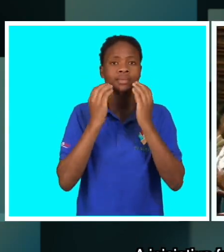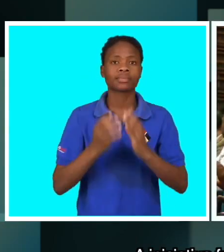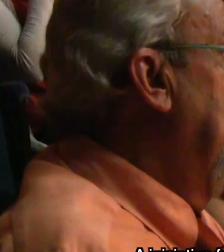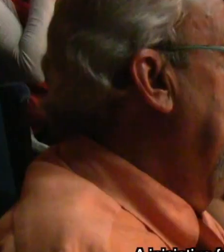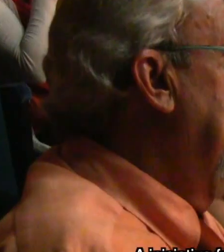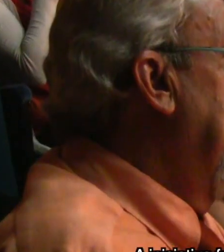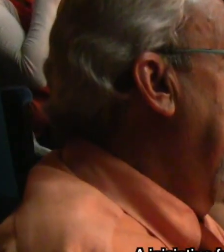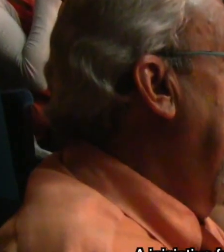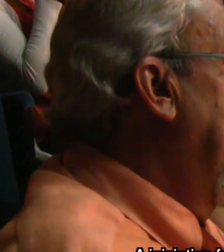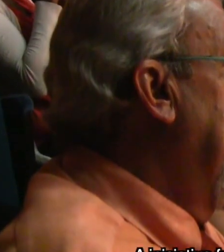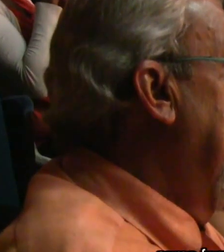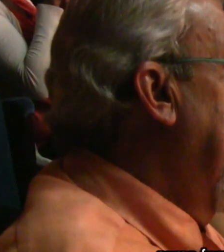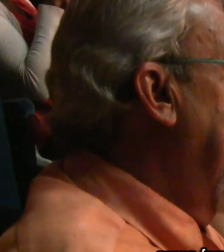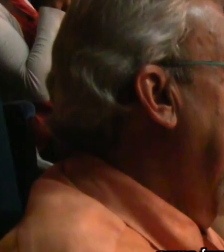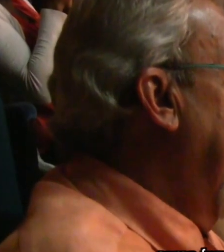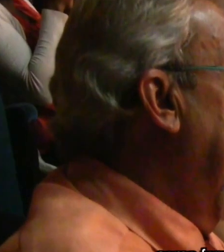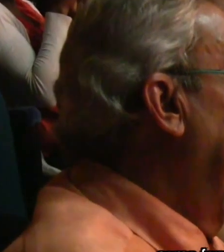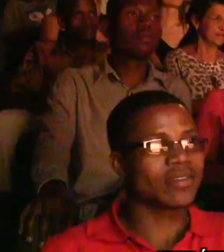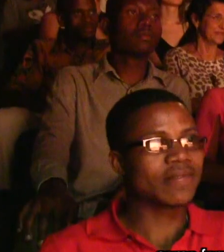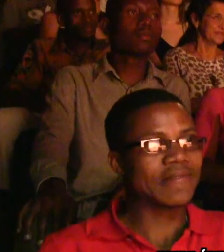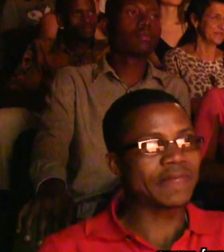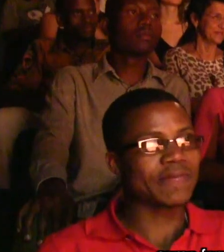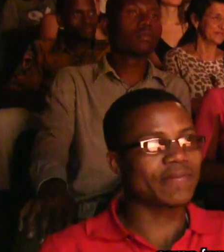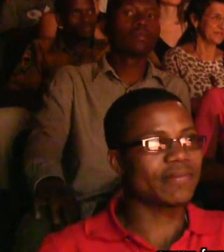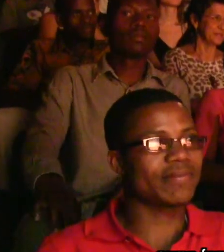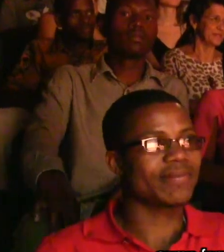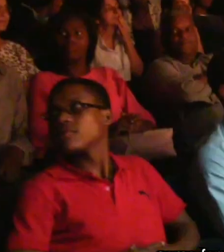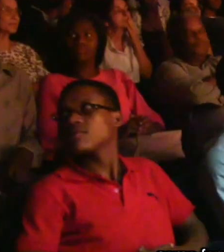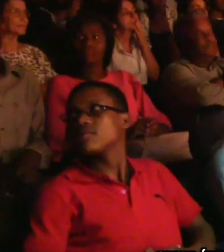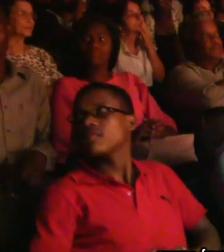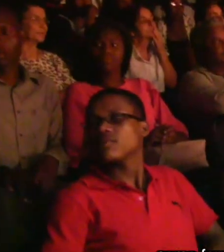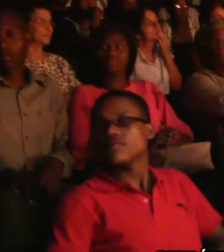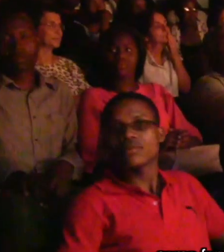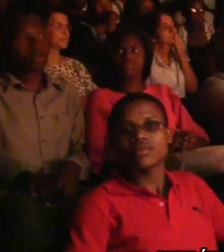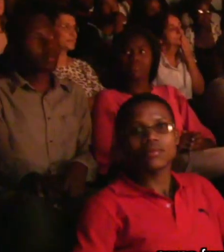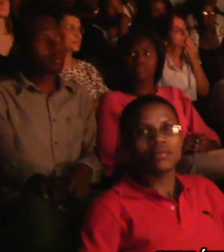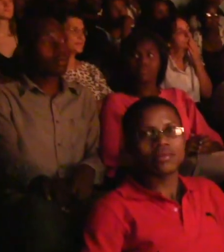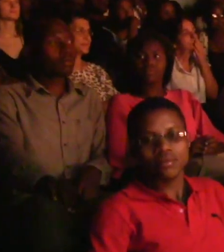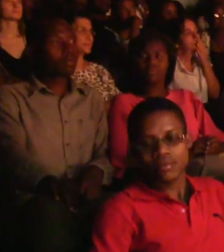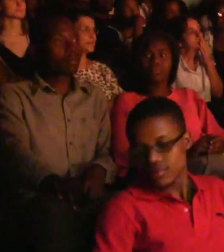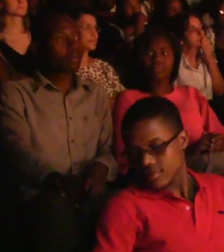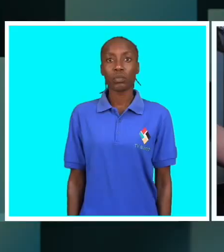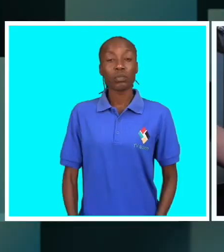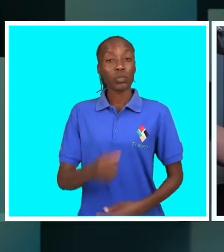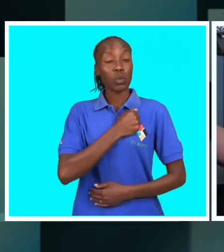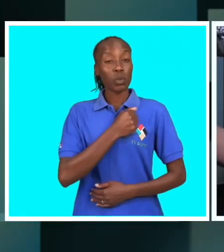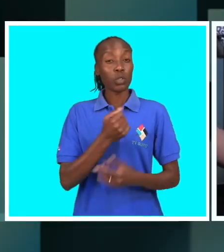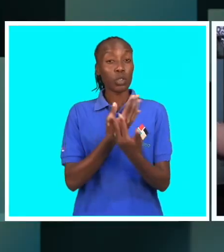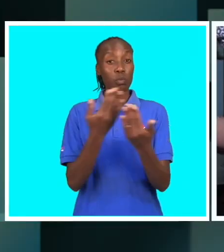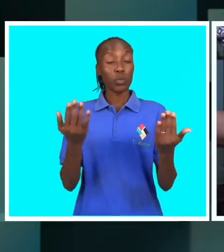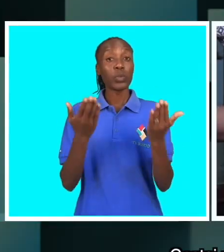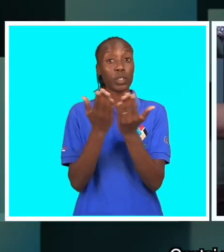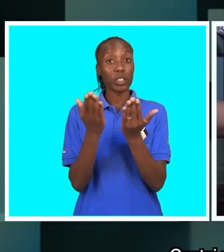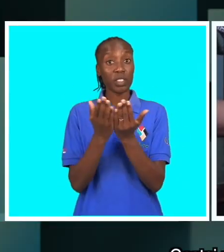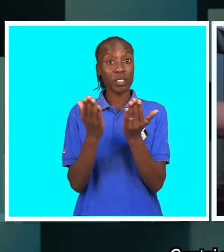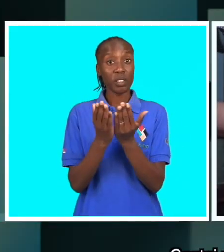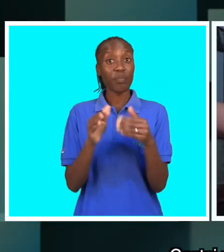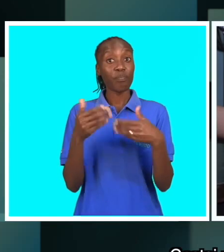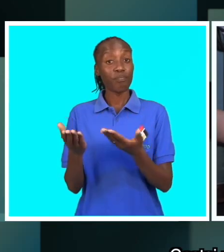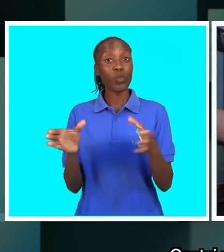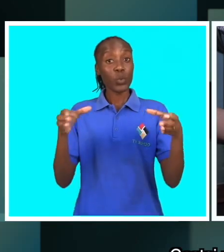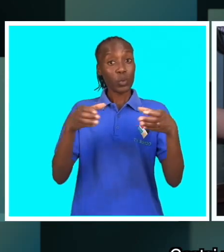pede para que seja replicada, como forma de massificar o uso de língua de sinais moçambicana. Gostei